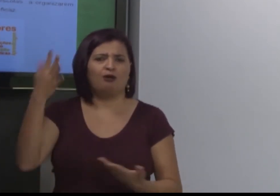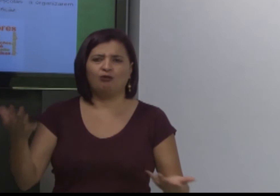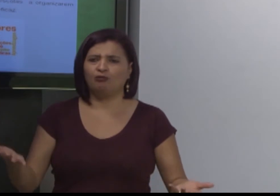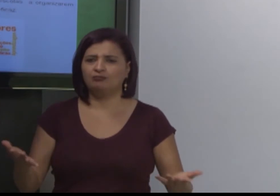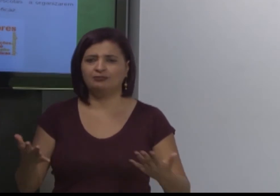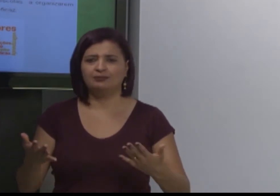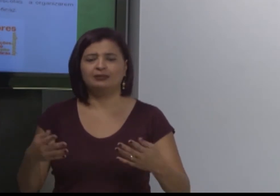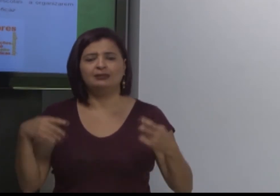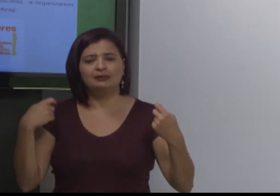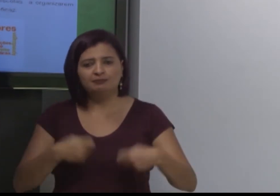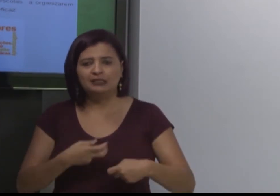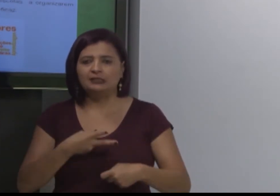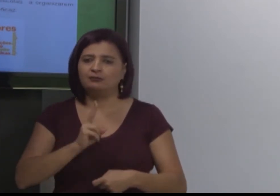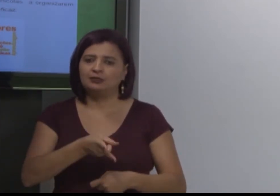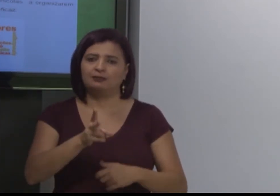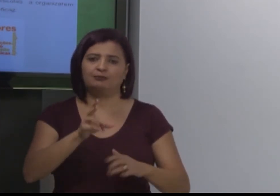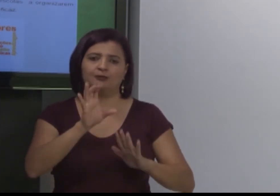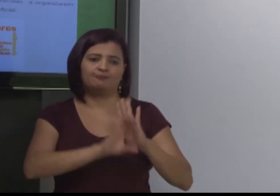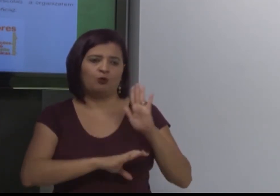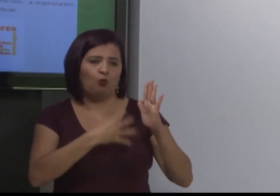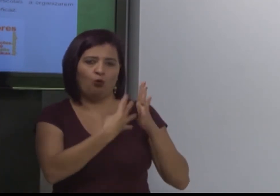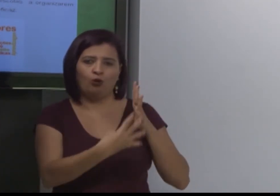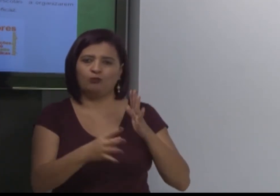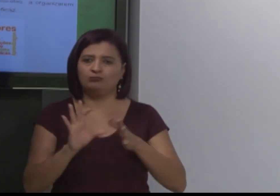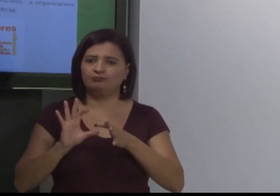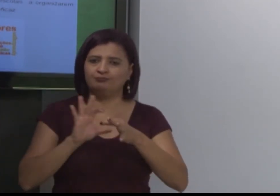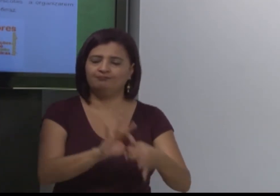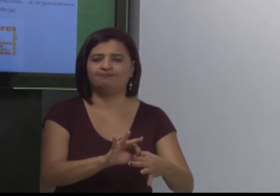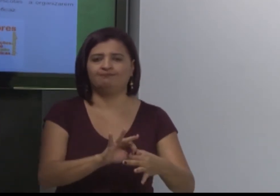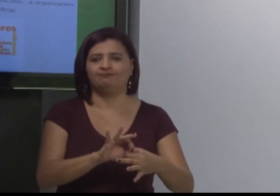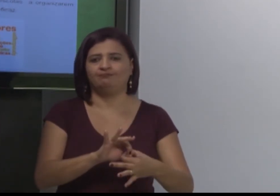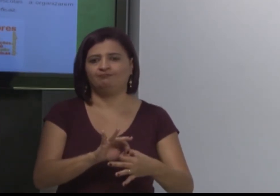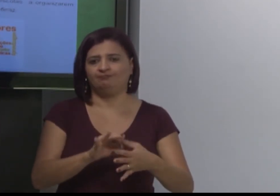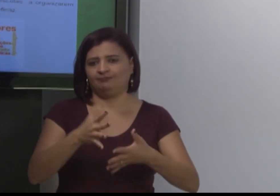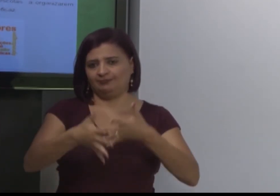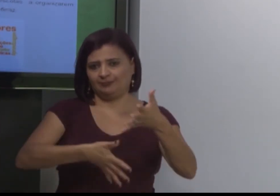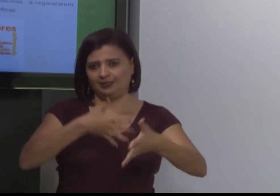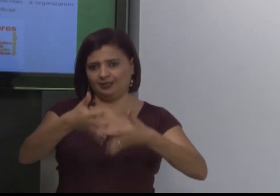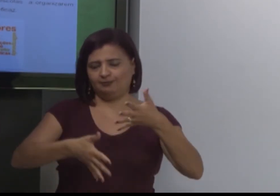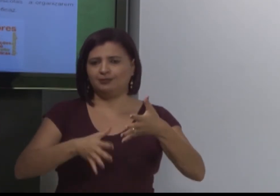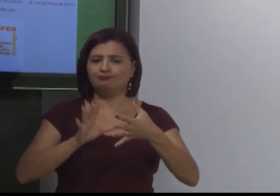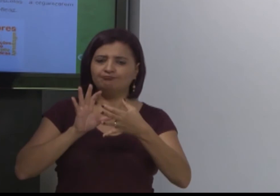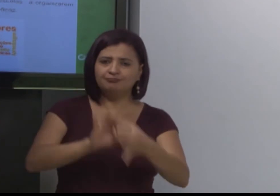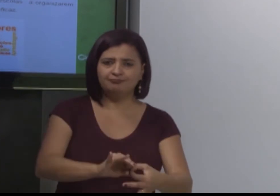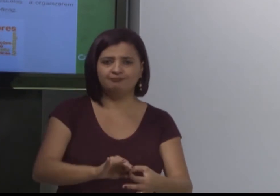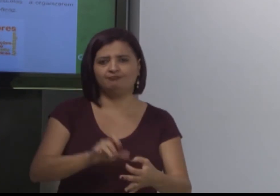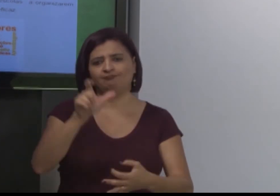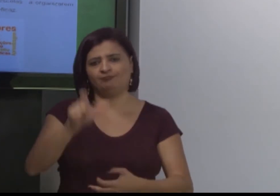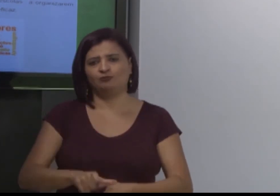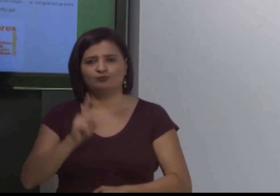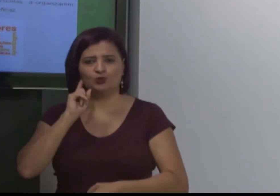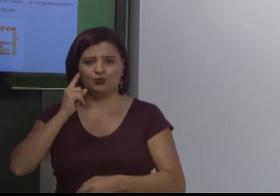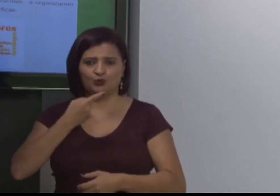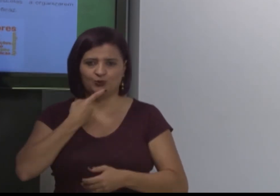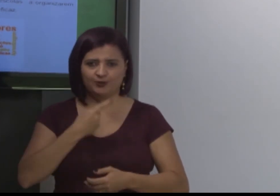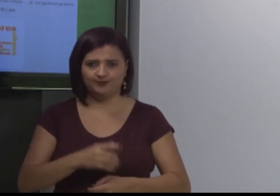municipais, instituições federais, dentre outros, tenham um currículo contextualizado a partir do uso da língua de sinais